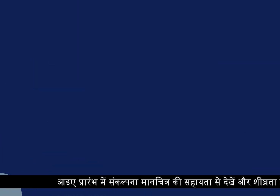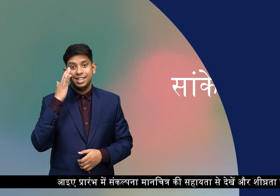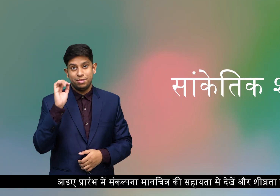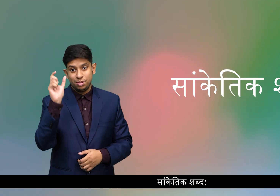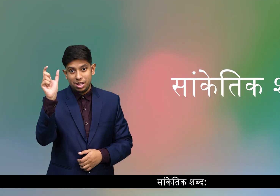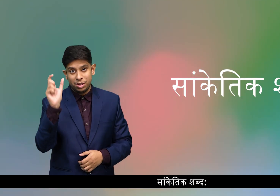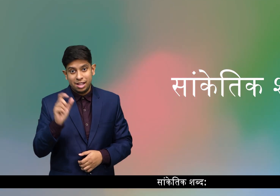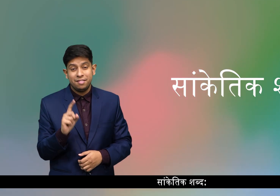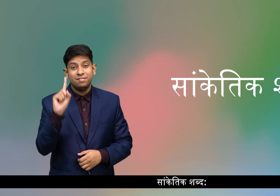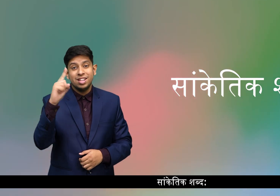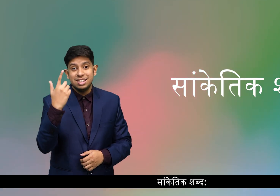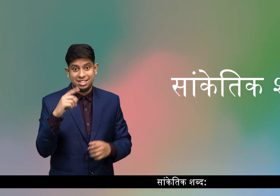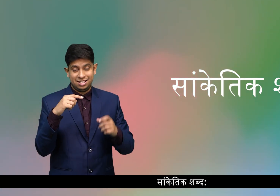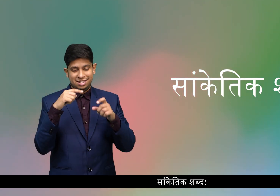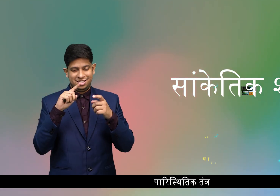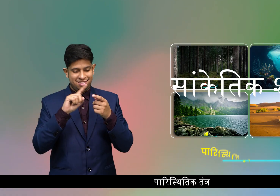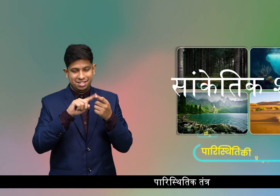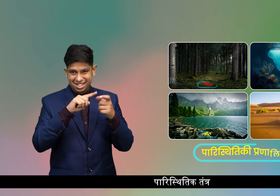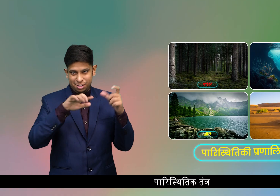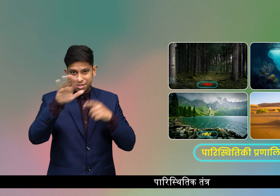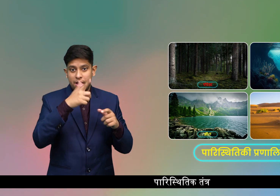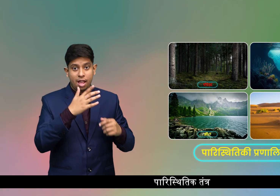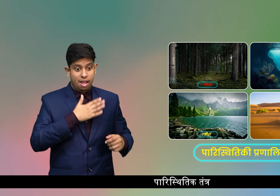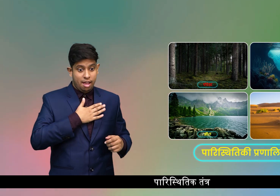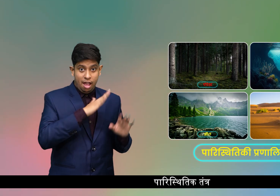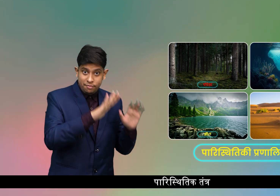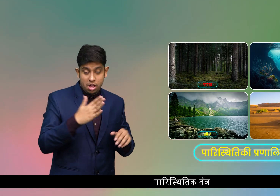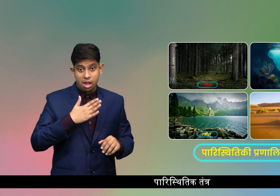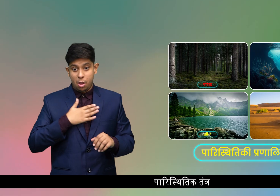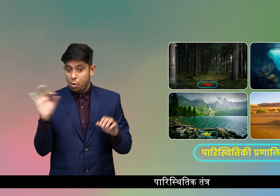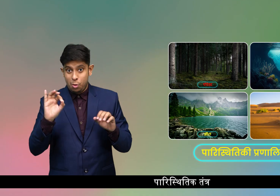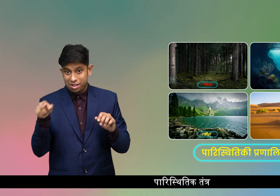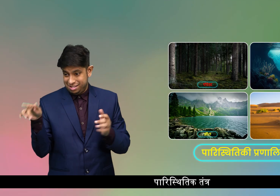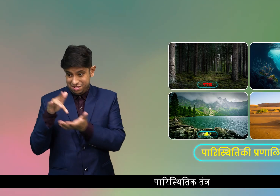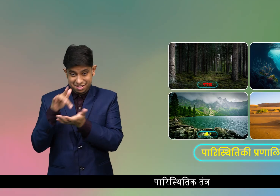सीखें। सांकेतिक शब्द: पारिस्थितिक तंत्र,